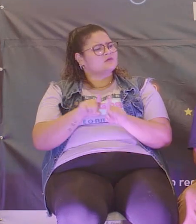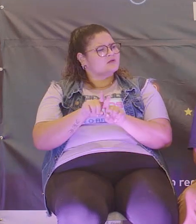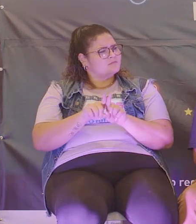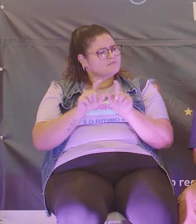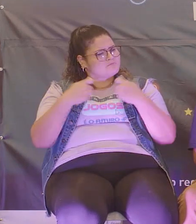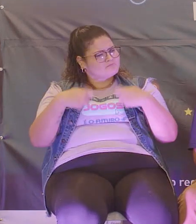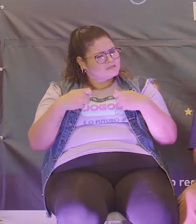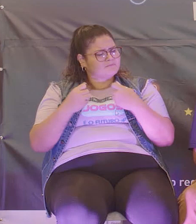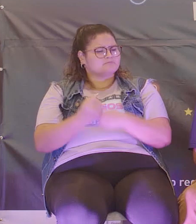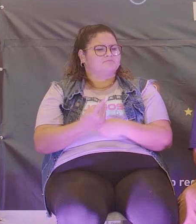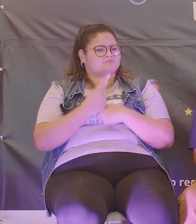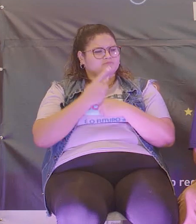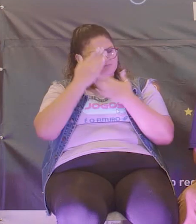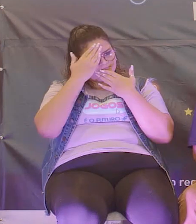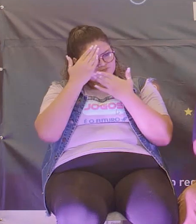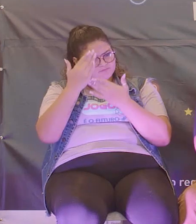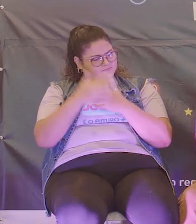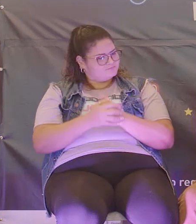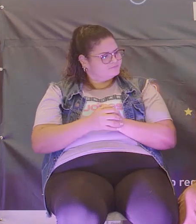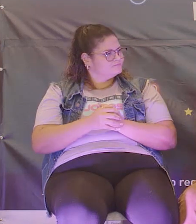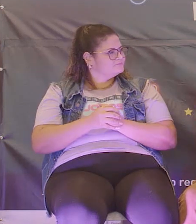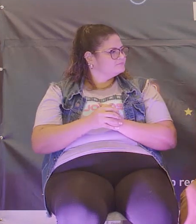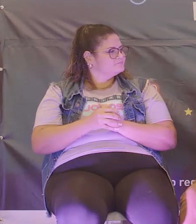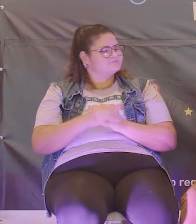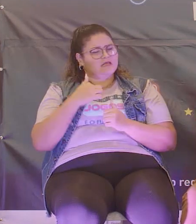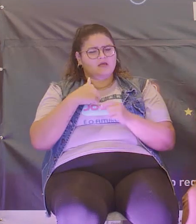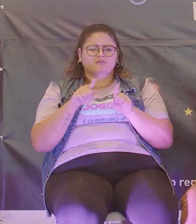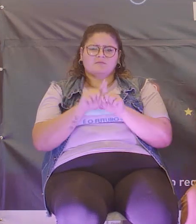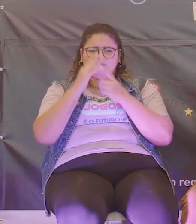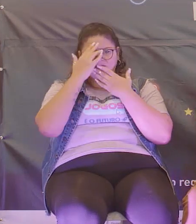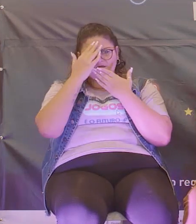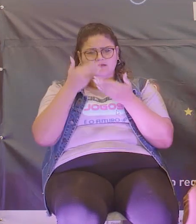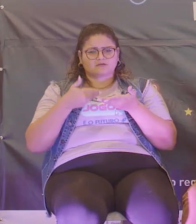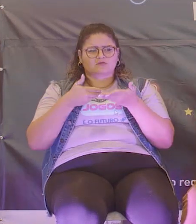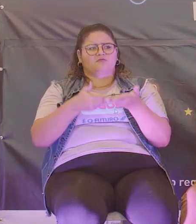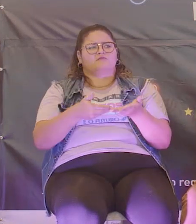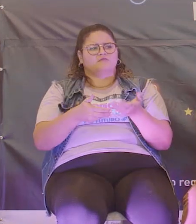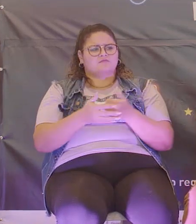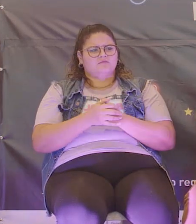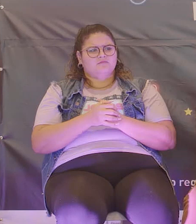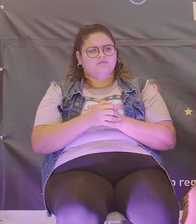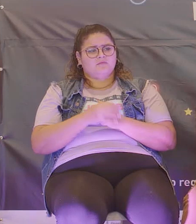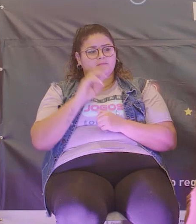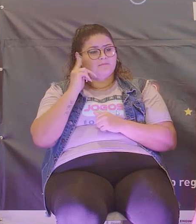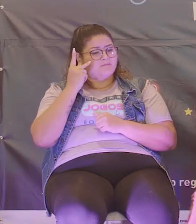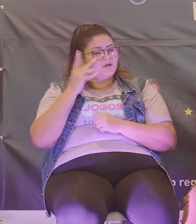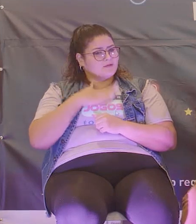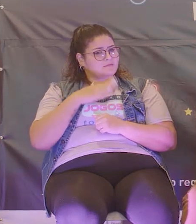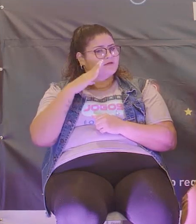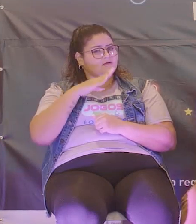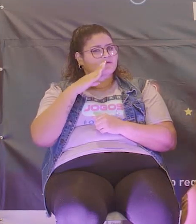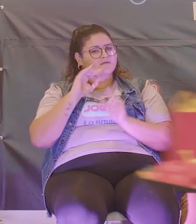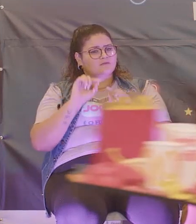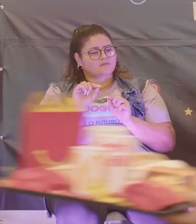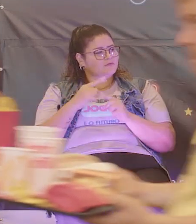precisar. E muito obrigado aí. Pô, eu que agradeço o convite, né? Pra mim é muito legal de estar aqui, porque eu